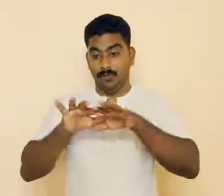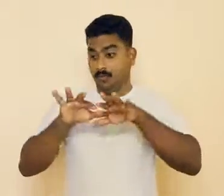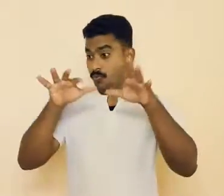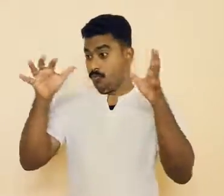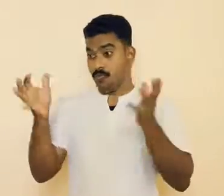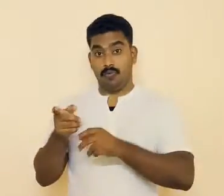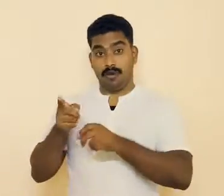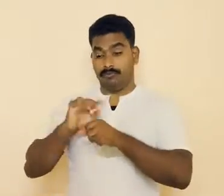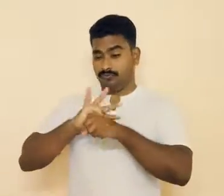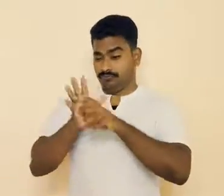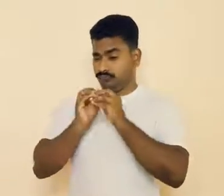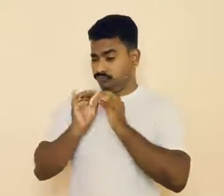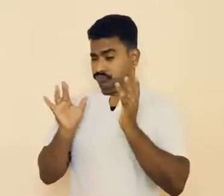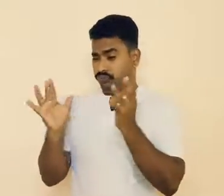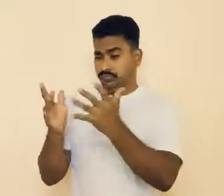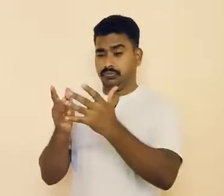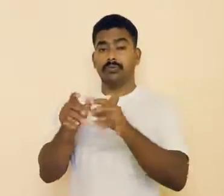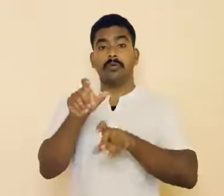വാർത്തകൾ വിശദമായി.